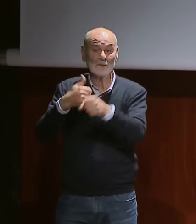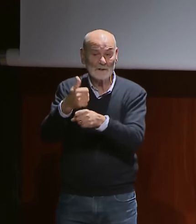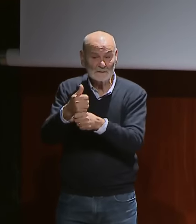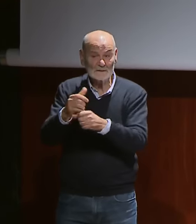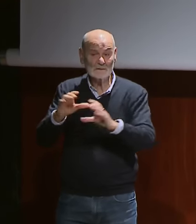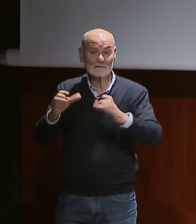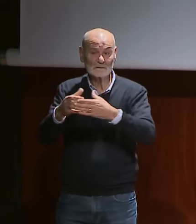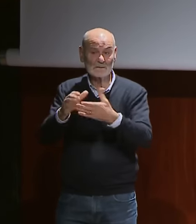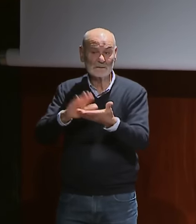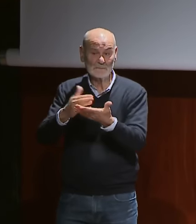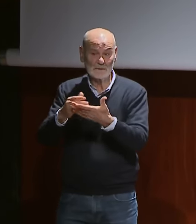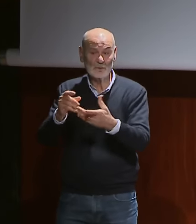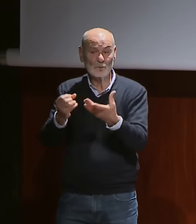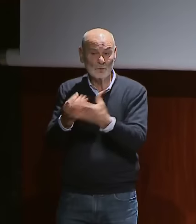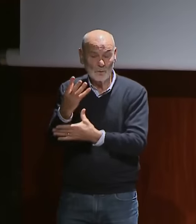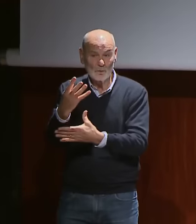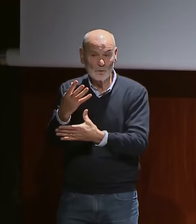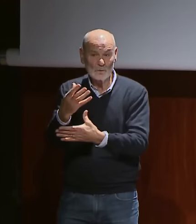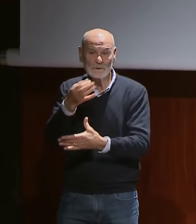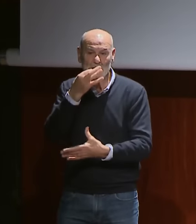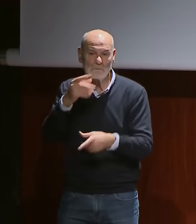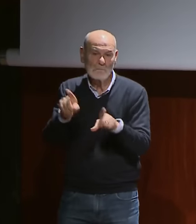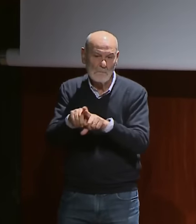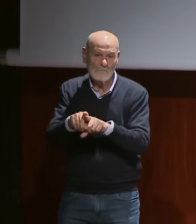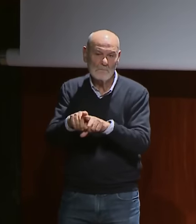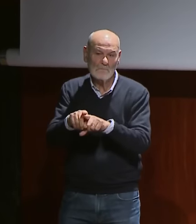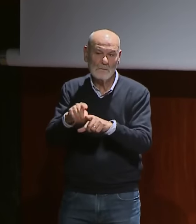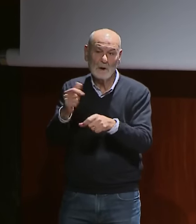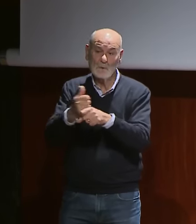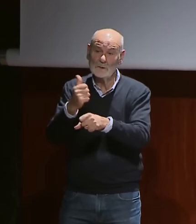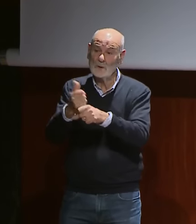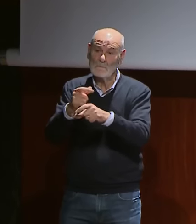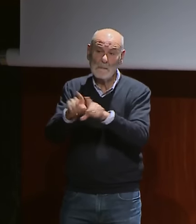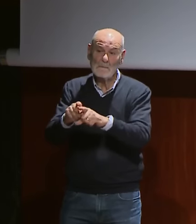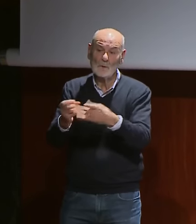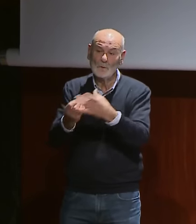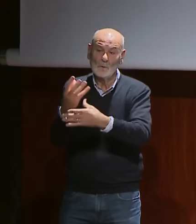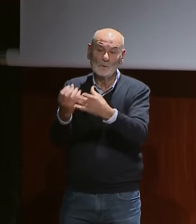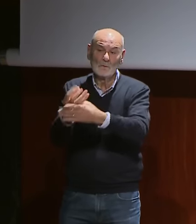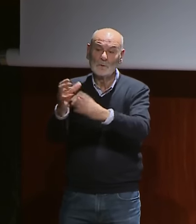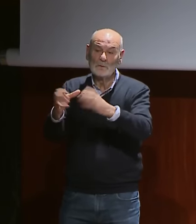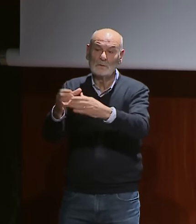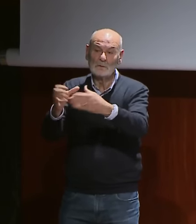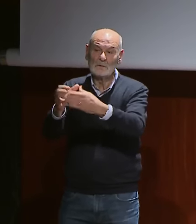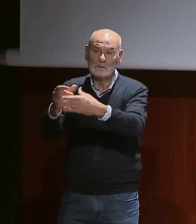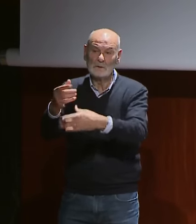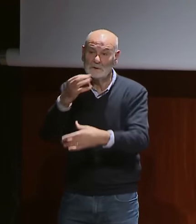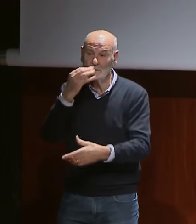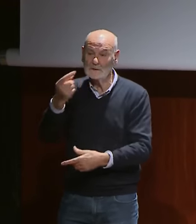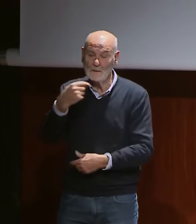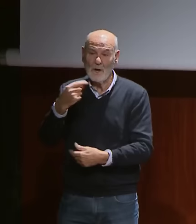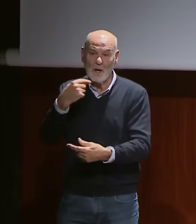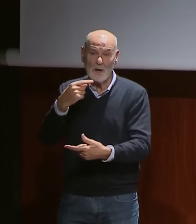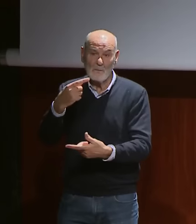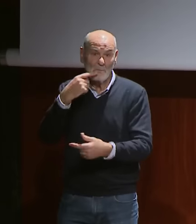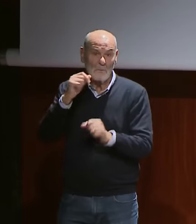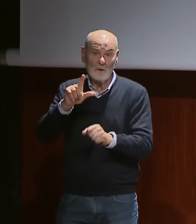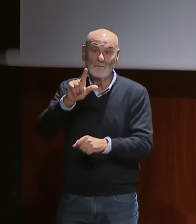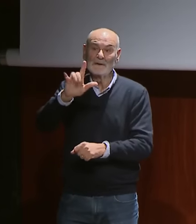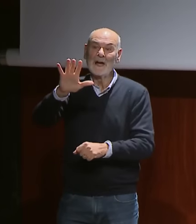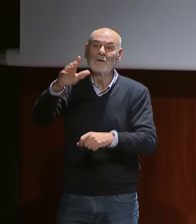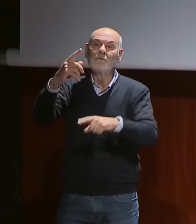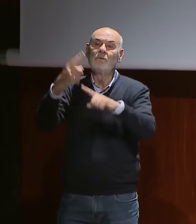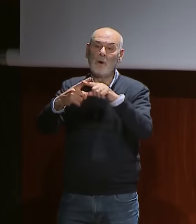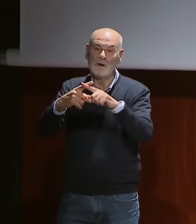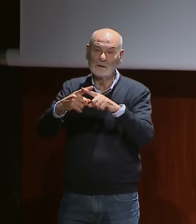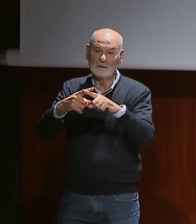une trace de toute cette histoire, c'est extrêmement important. Pour moi, il en était hors des questions. Et puis, les années passant, à chaque promotion, on me disait exactement la